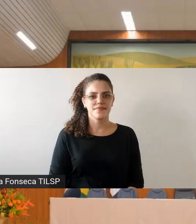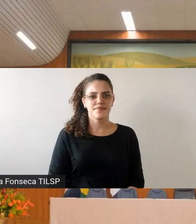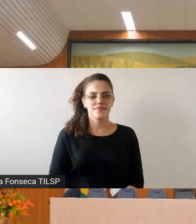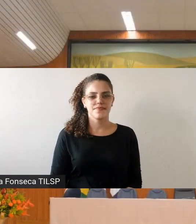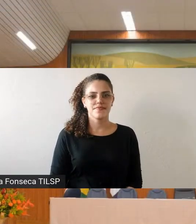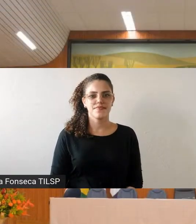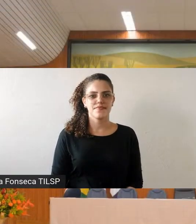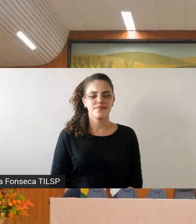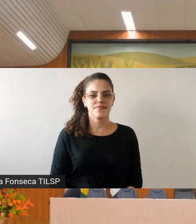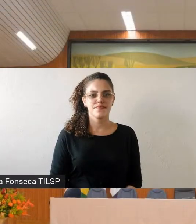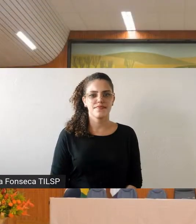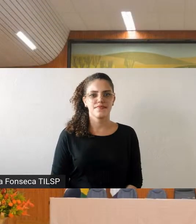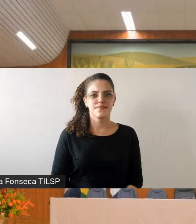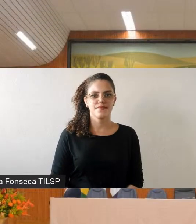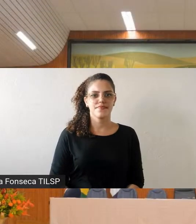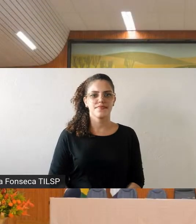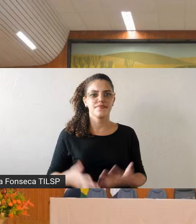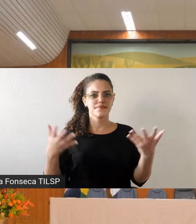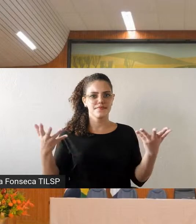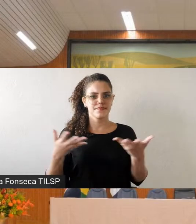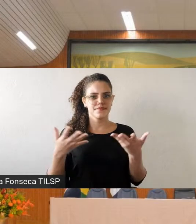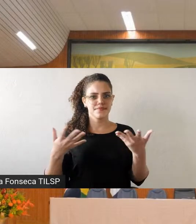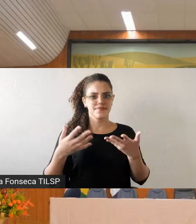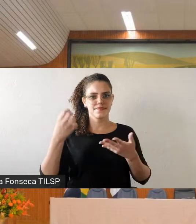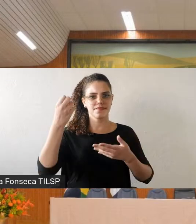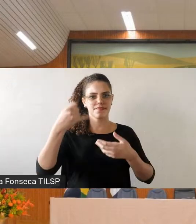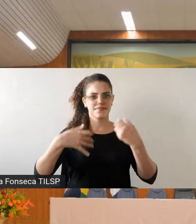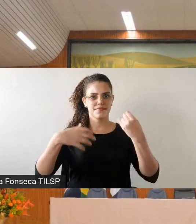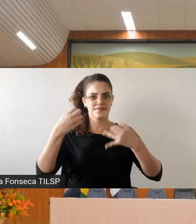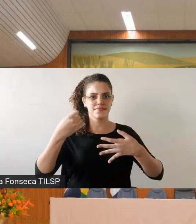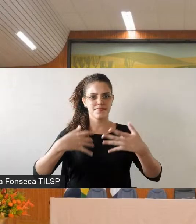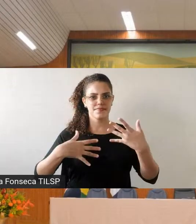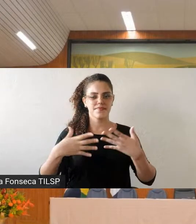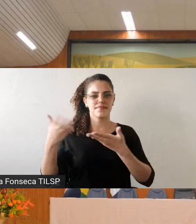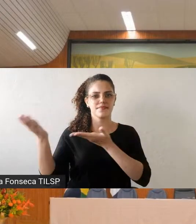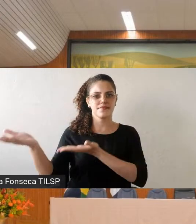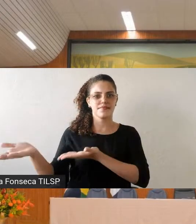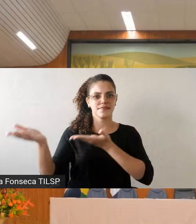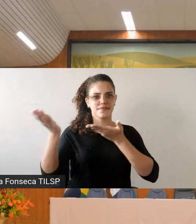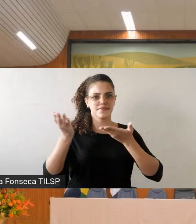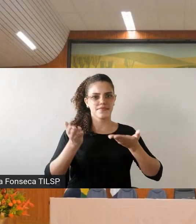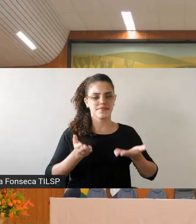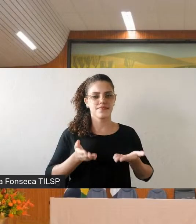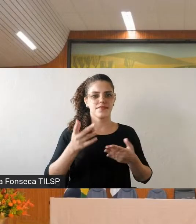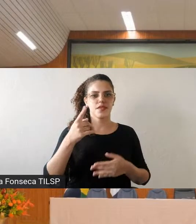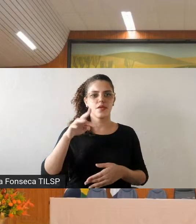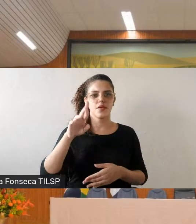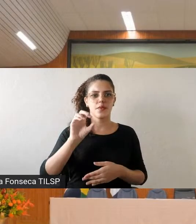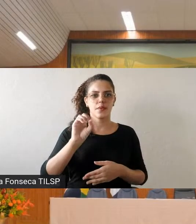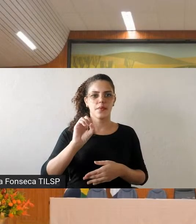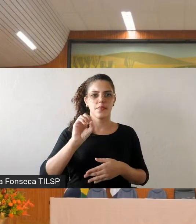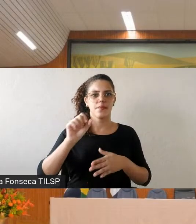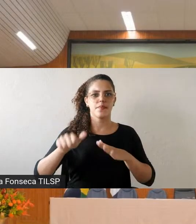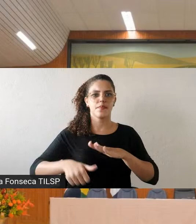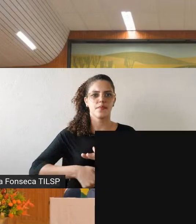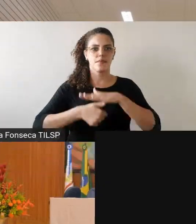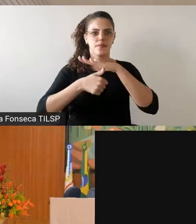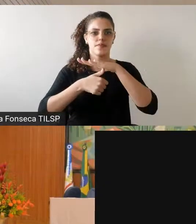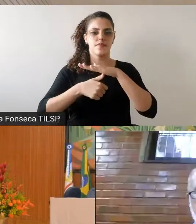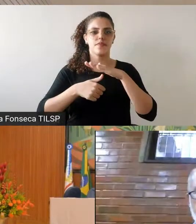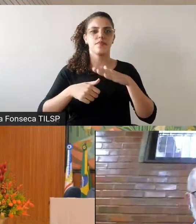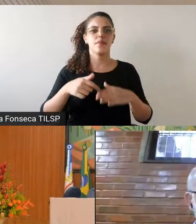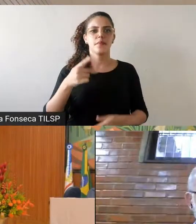Para fazer suas considerações, convida-se o pró-reitor de Gestão Estudantil e Inclusão, Progestem,